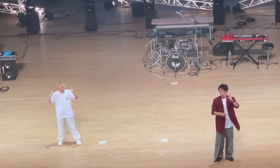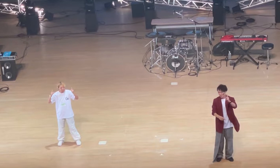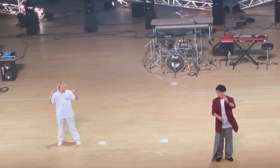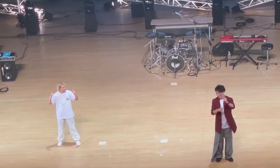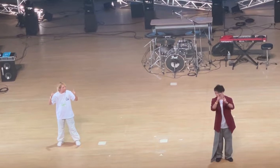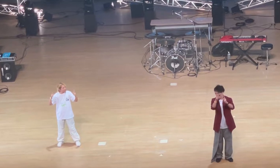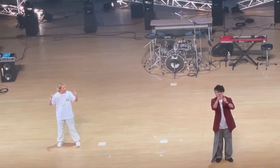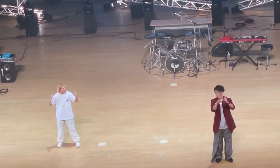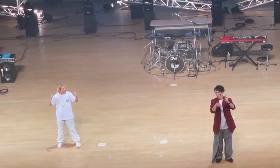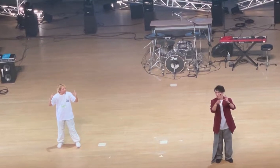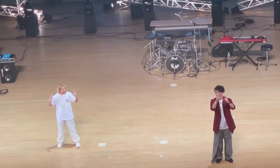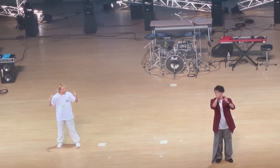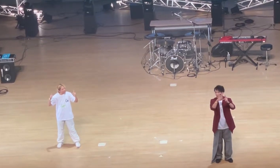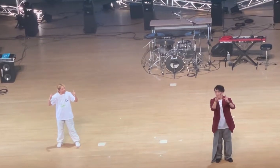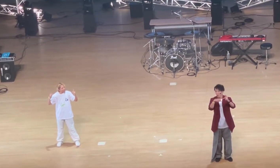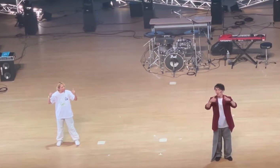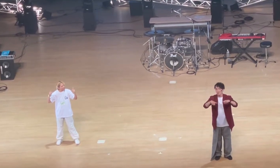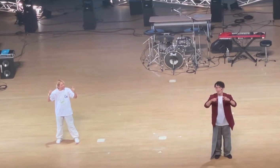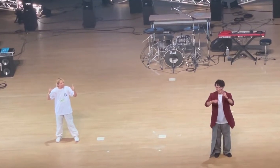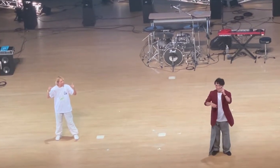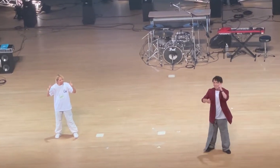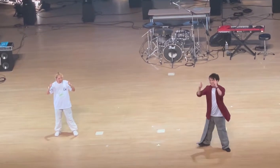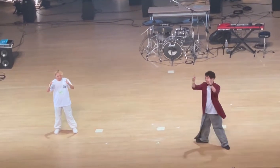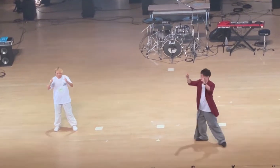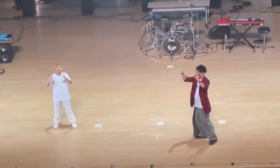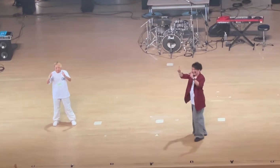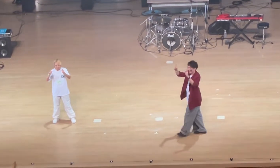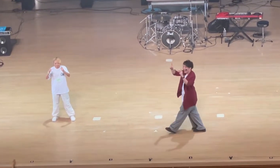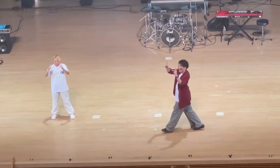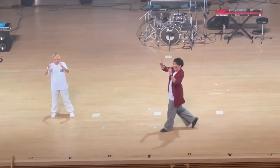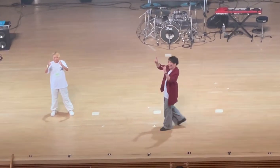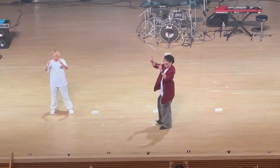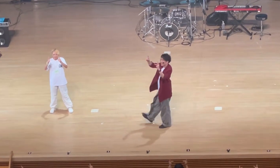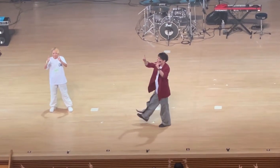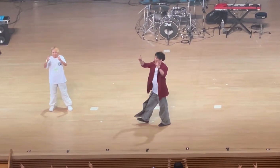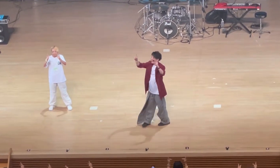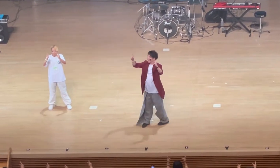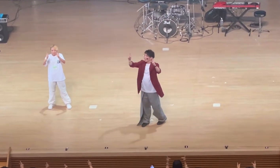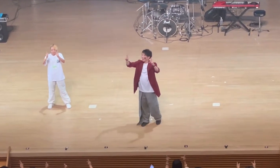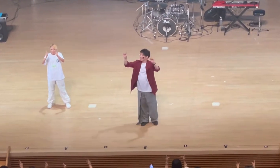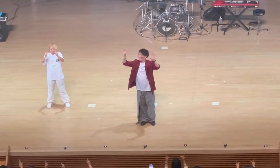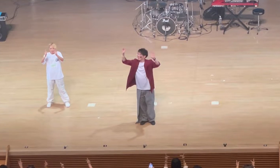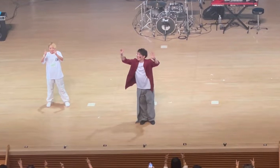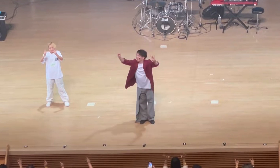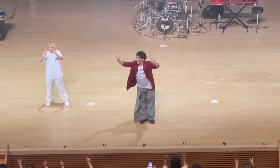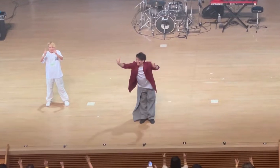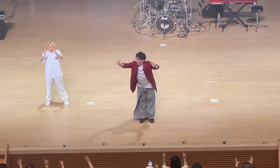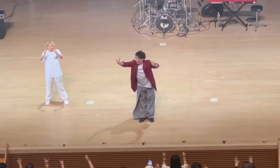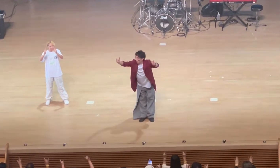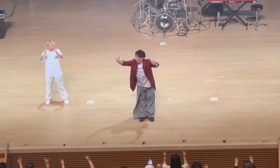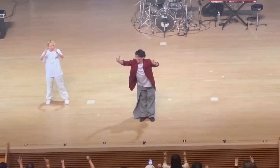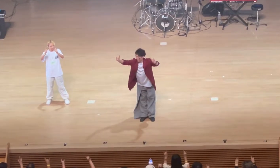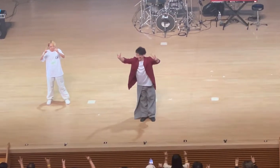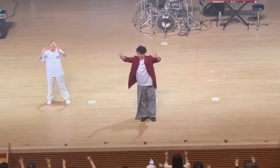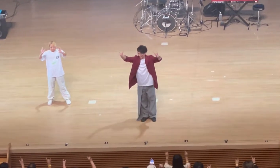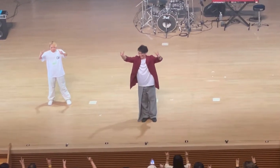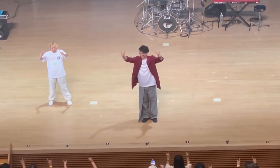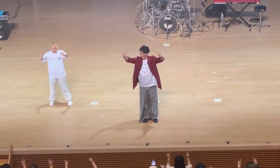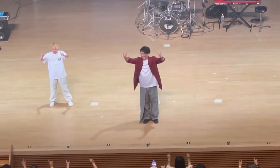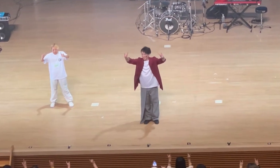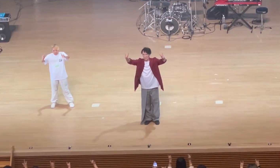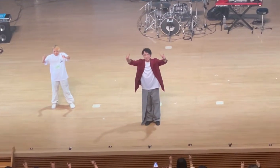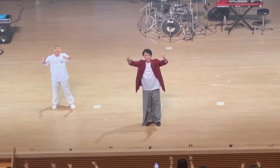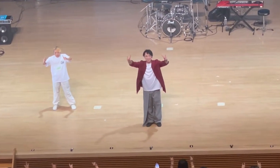だから見ると K っぽく、K っぽく見えます。カー、キーは狐のキー、ポンポンなんです